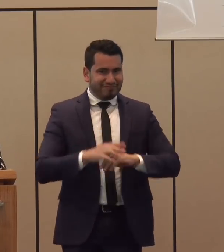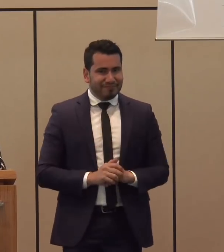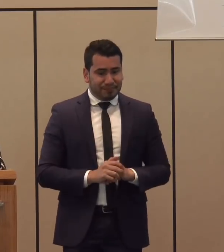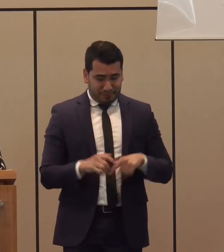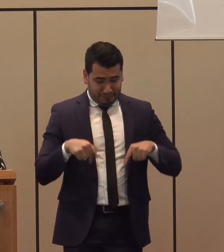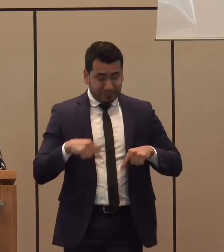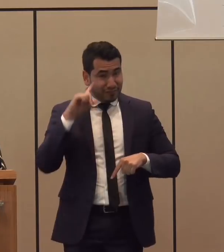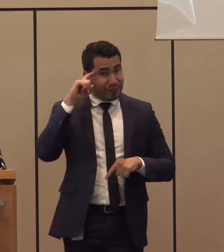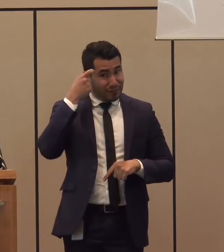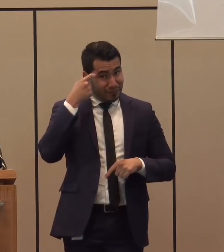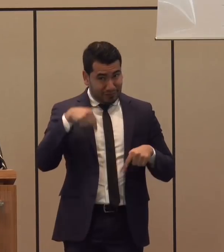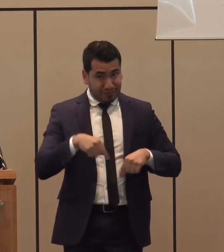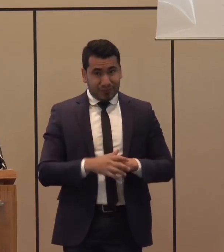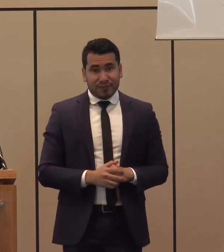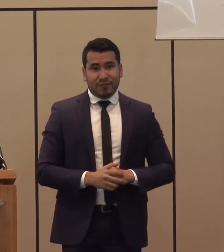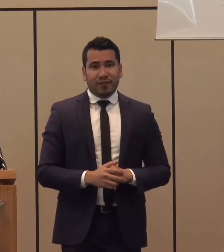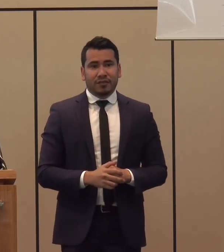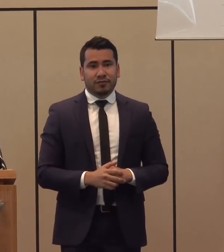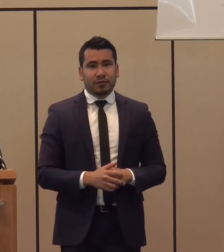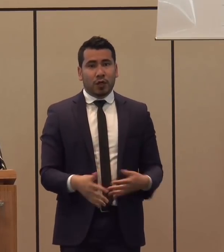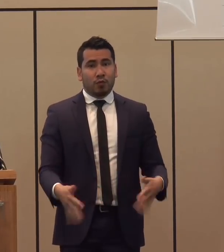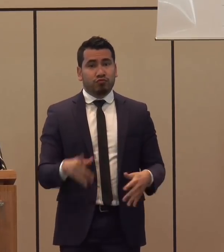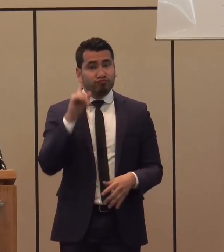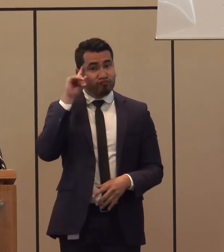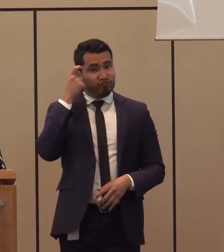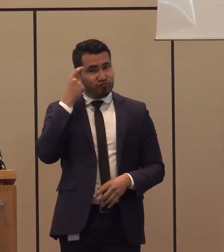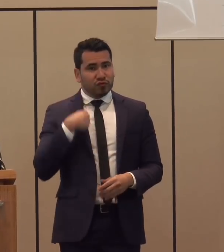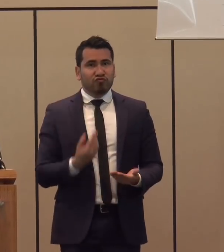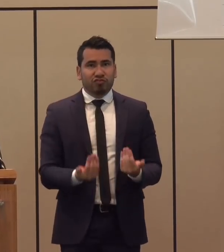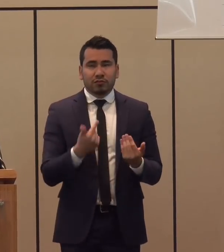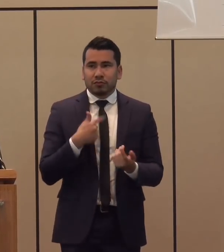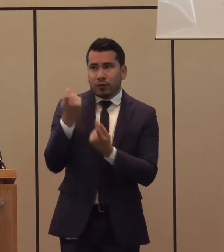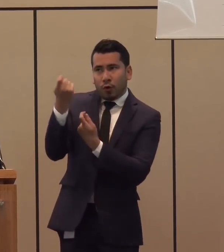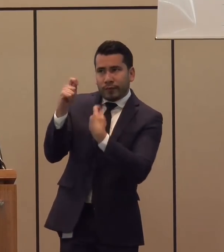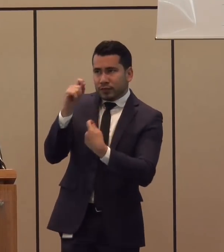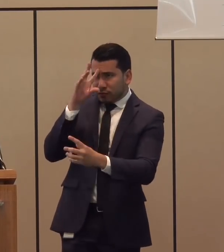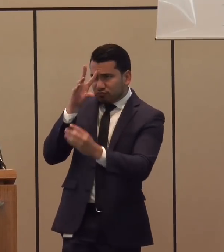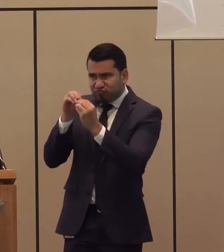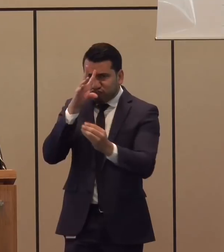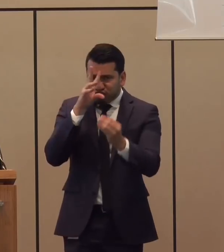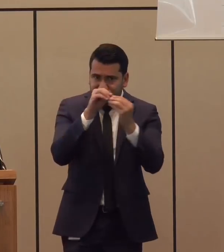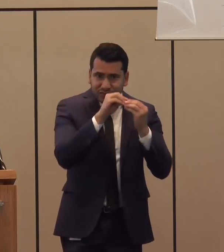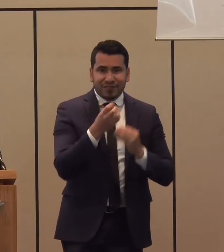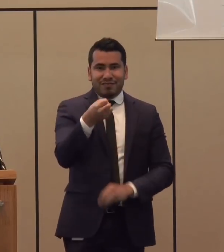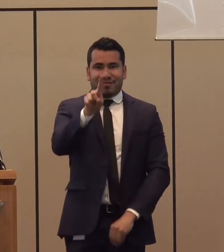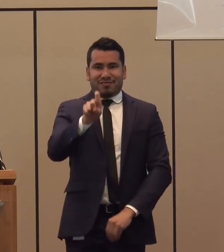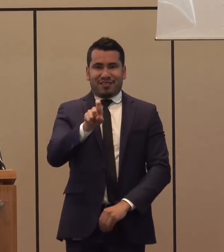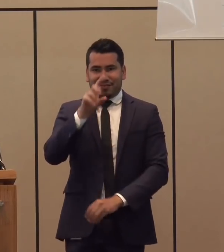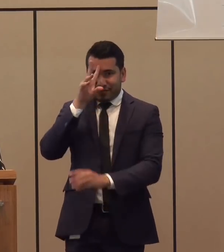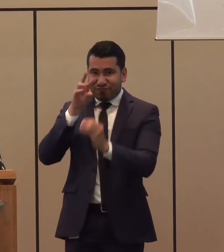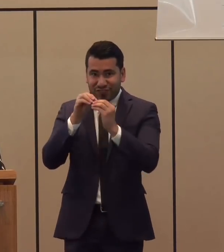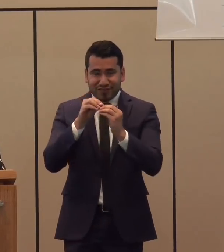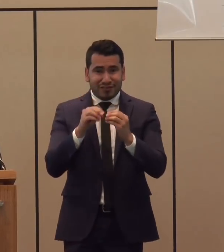gobierno tiene un gran logro en los acuerdos comerciales ya tenemos 16 acuerdos comerciales tenemos acceso a